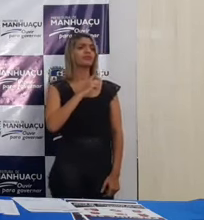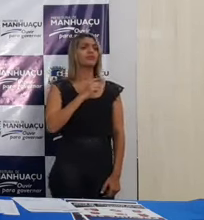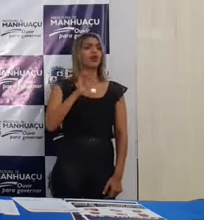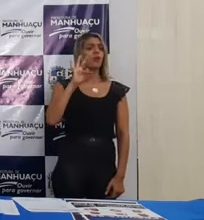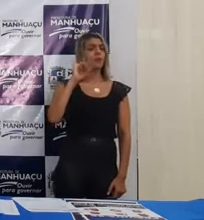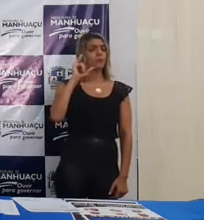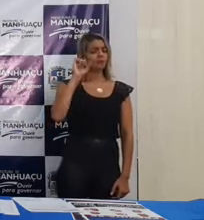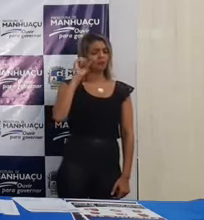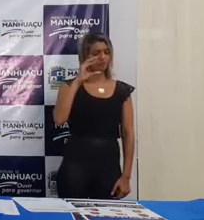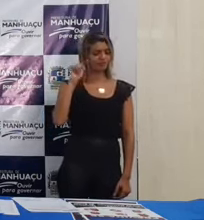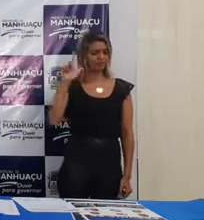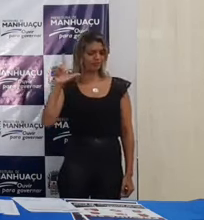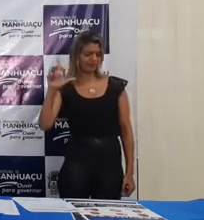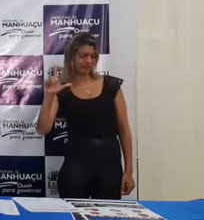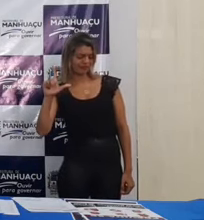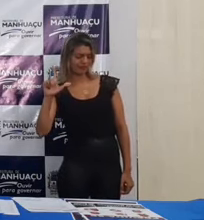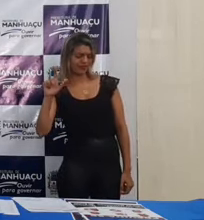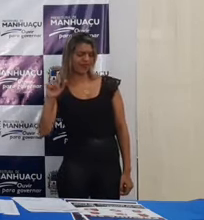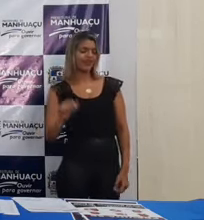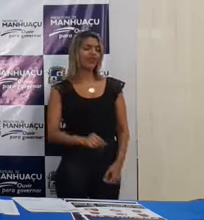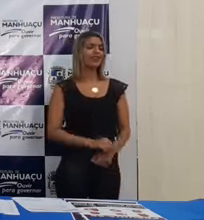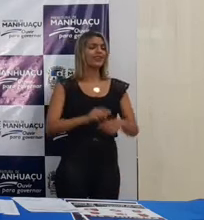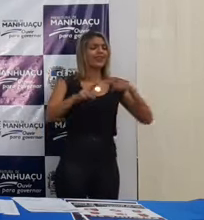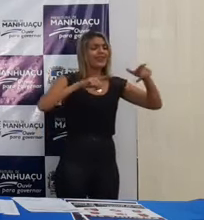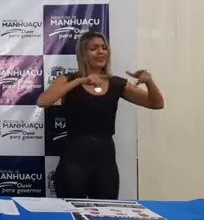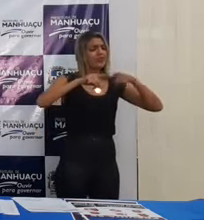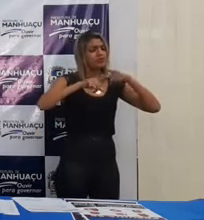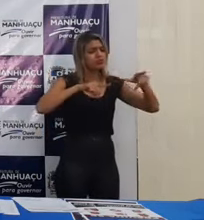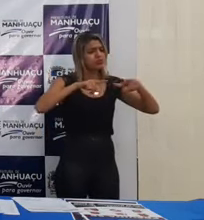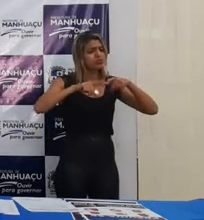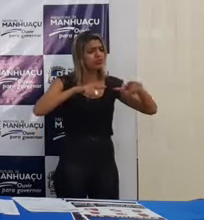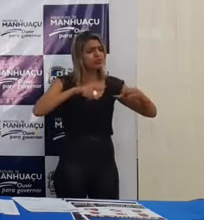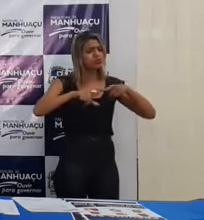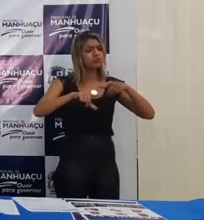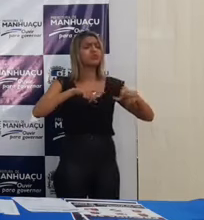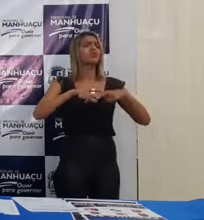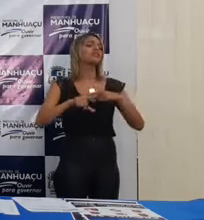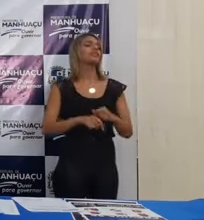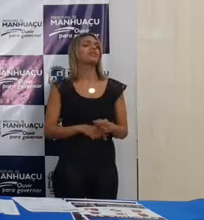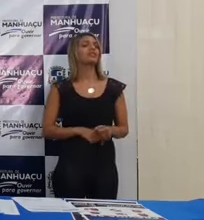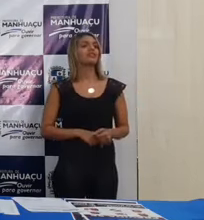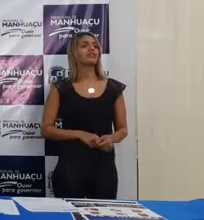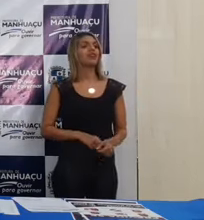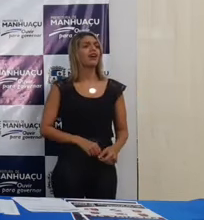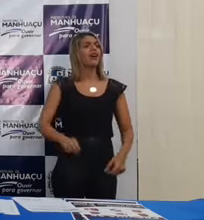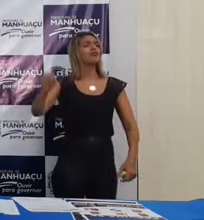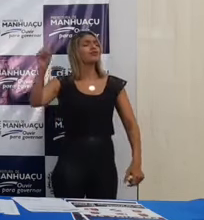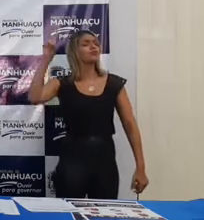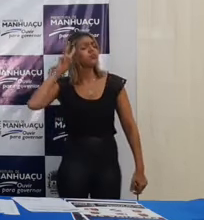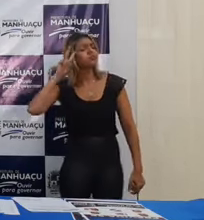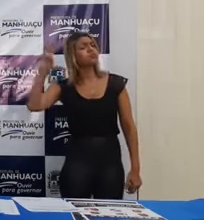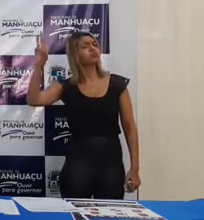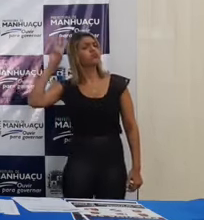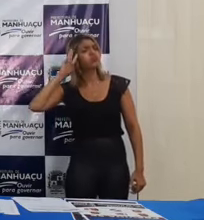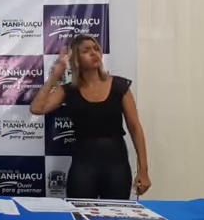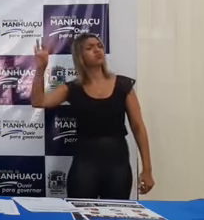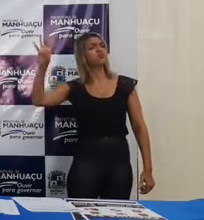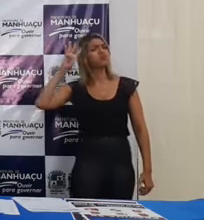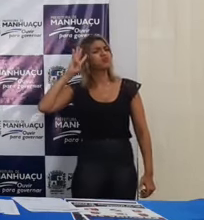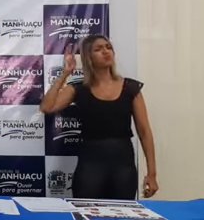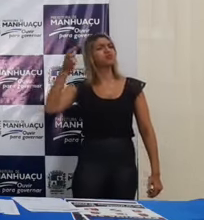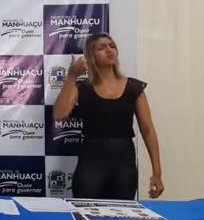não consegue estar em todo local ao mesmo tempo. Fim de semana, principalmente, a pessoa tem uma vida social, tem a família. Ele tem que estar